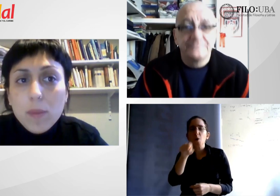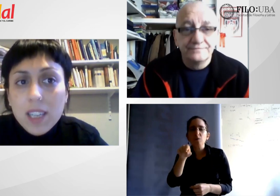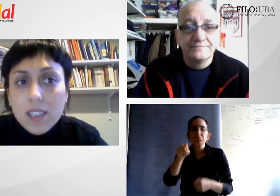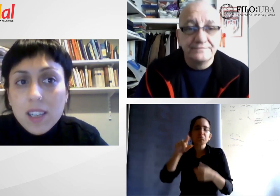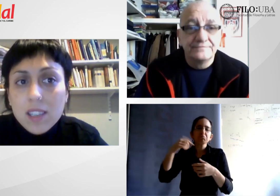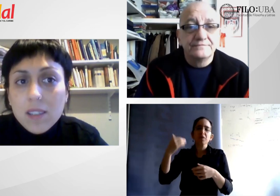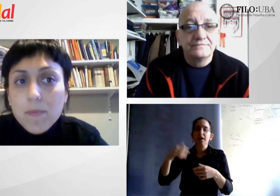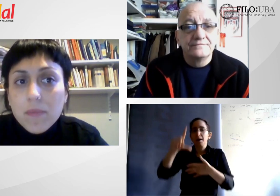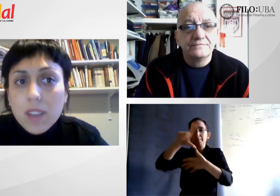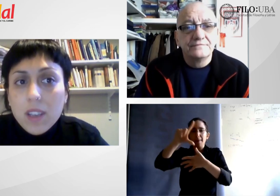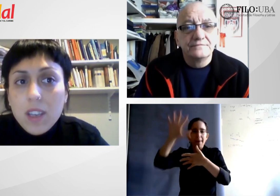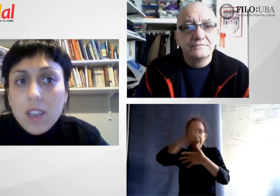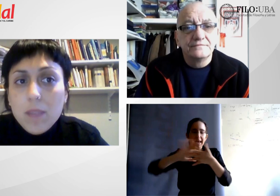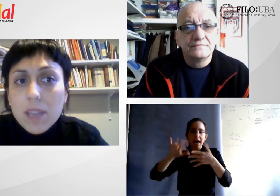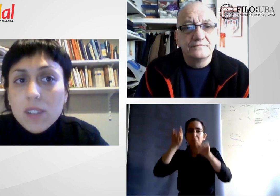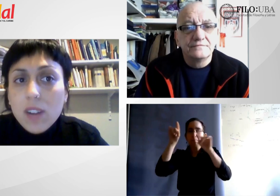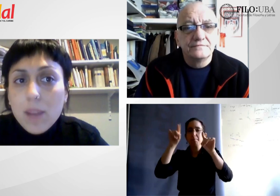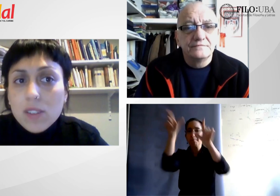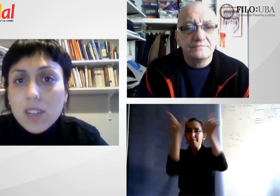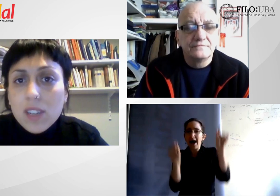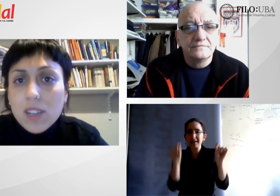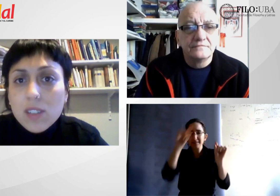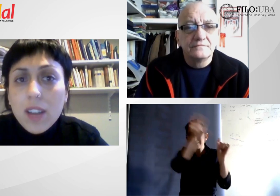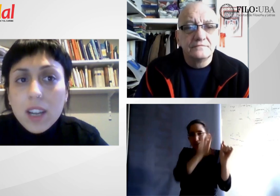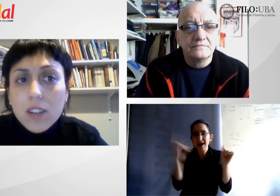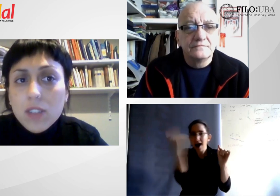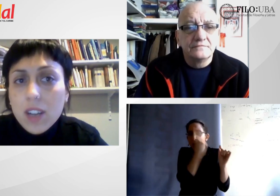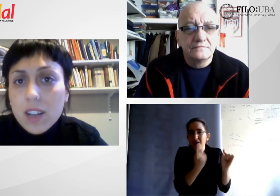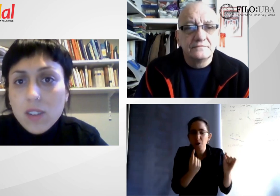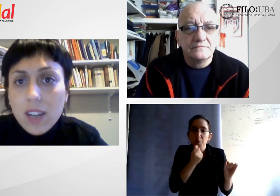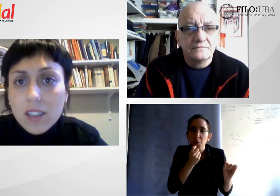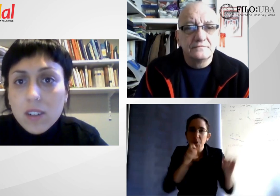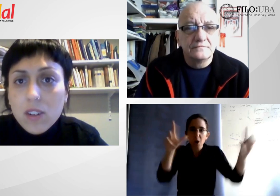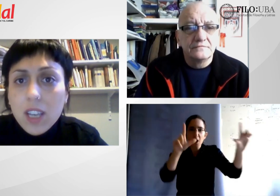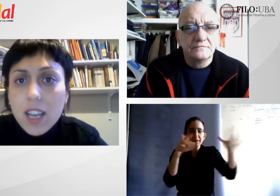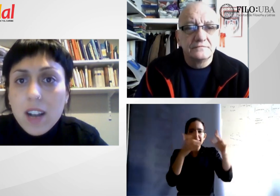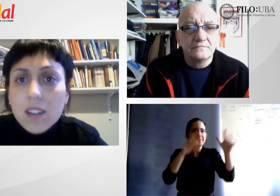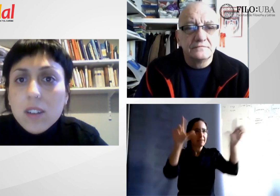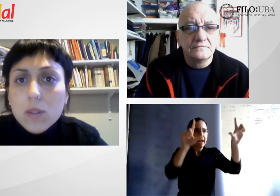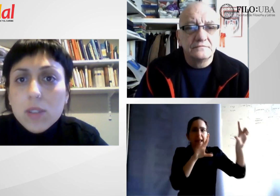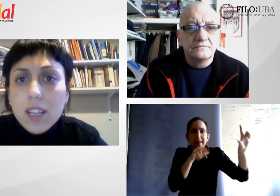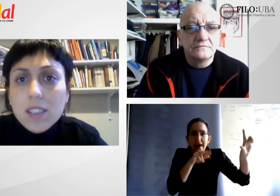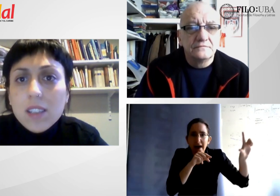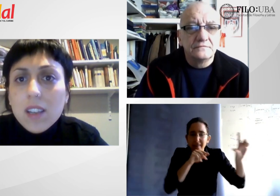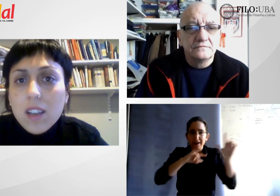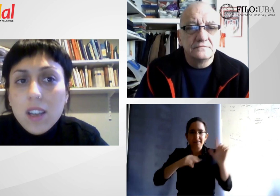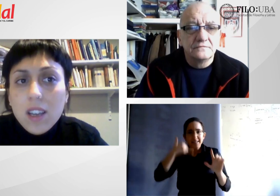otros países, y pienso en las personas sordas que no tienen acceso a la tecnología.